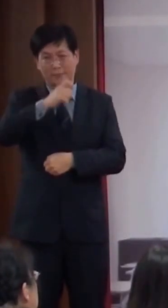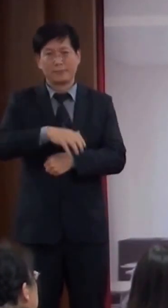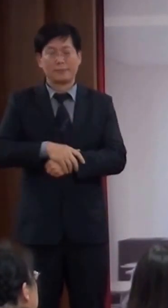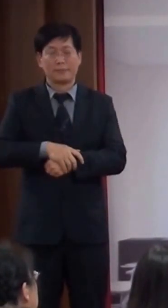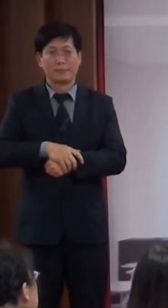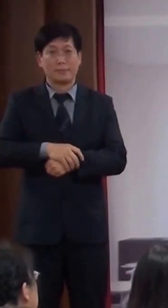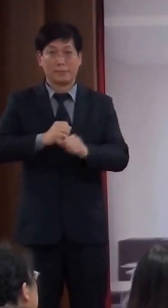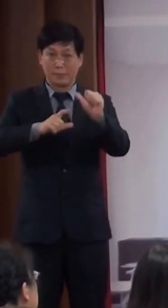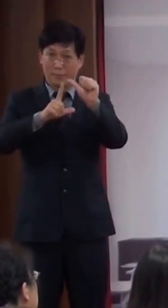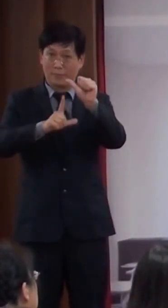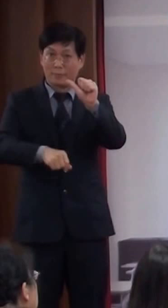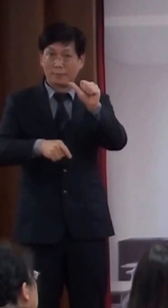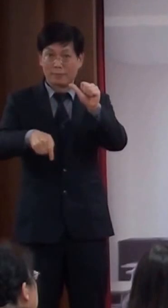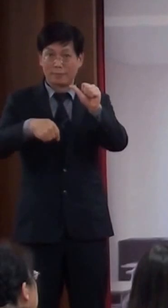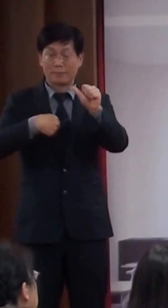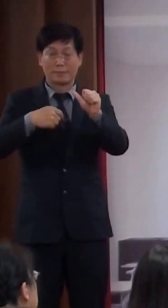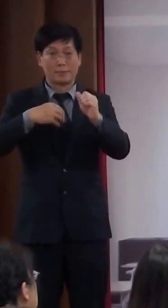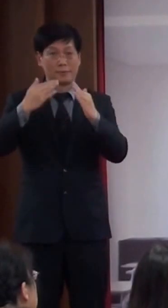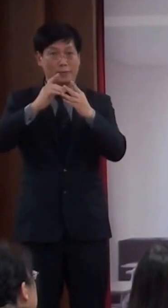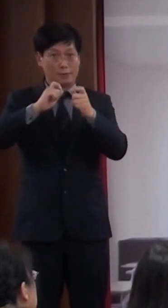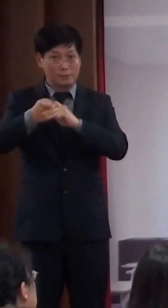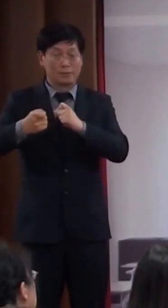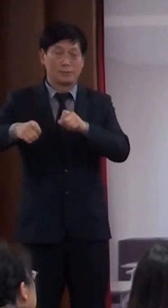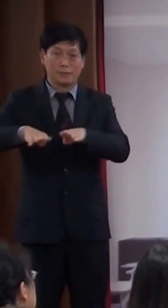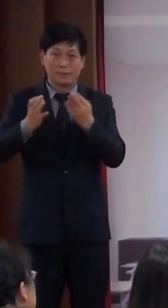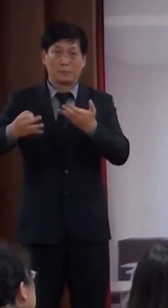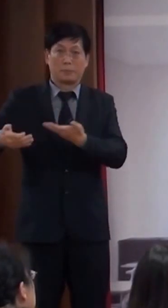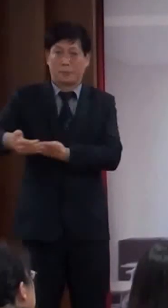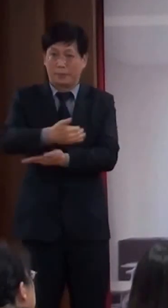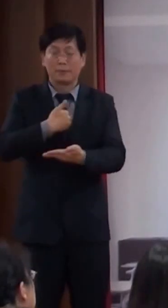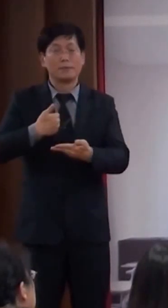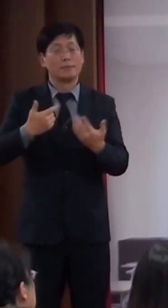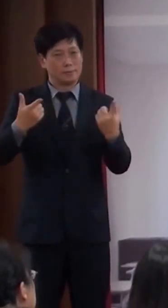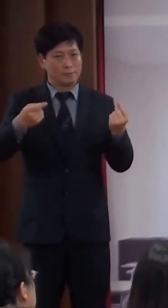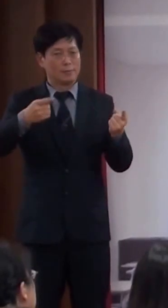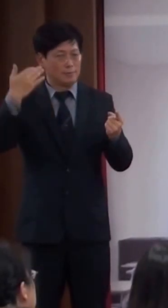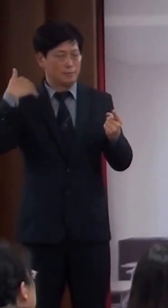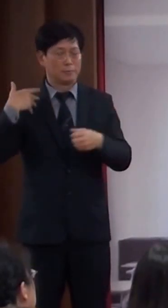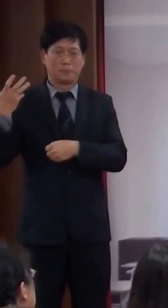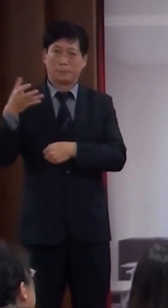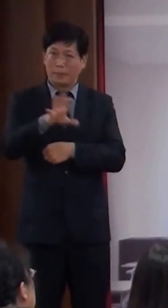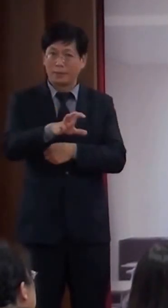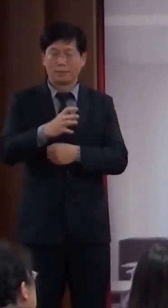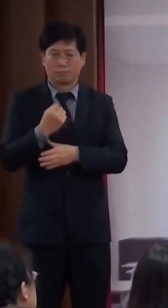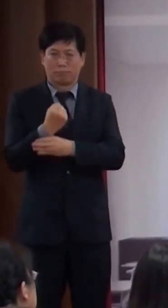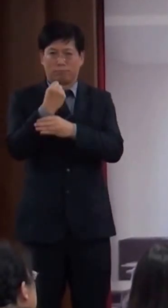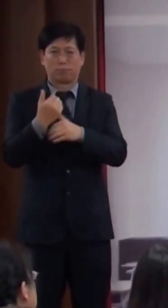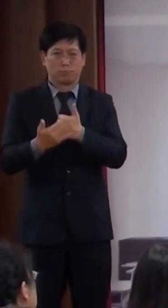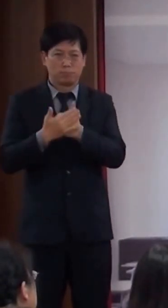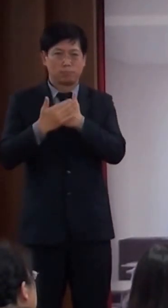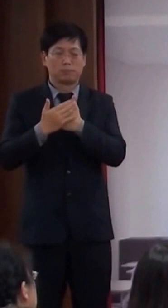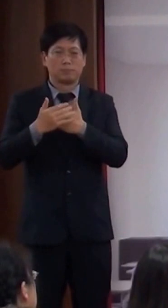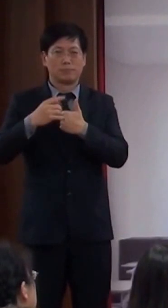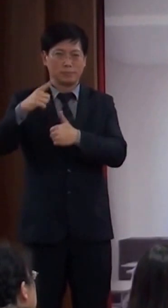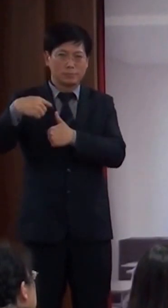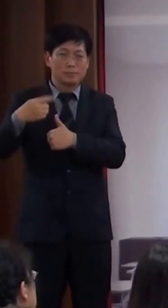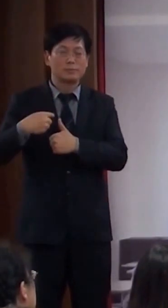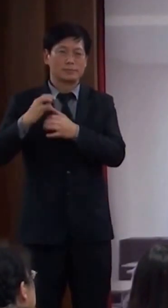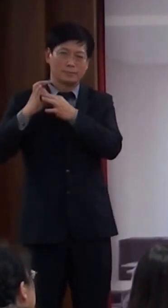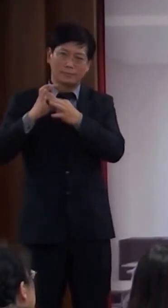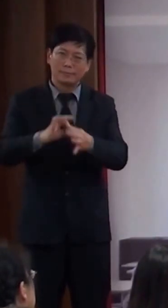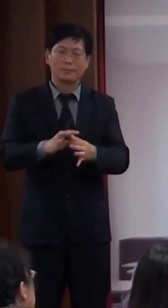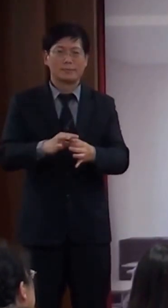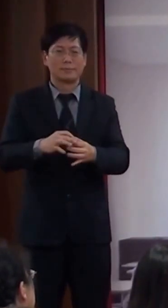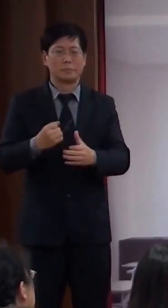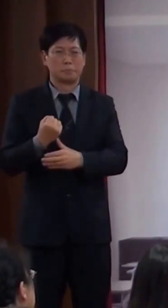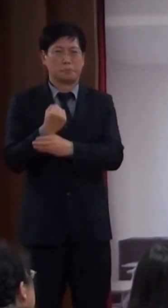下个月5月份的这个房屋税的开征，各位秉持过去对我们的指导跟协助呢，继续的